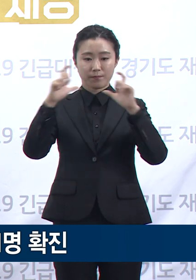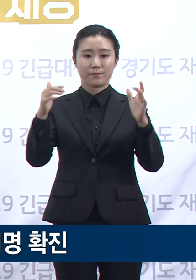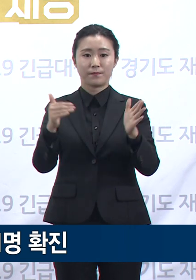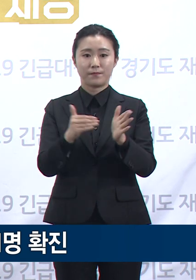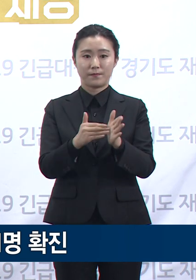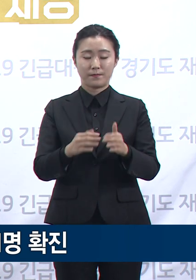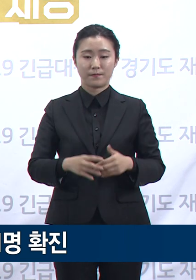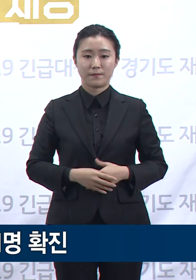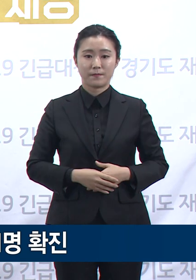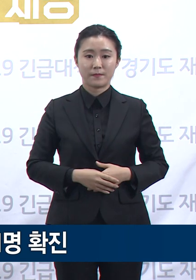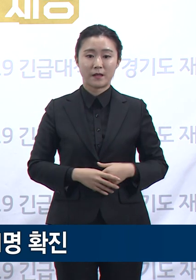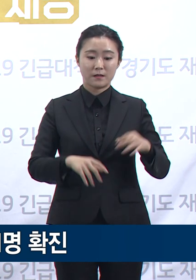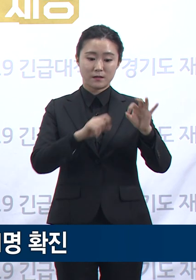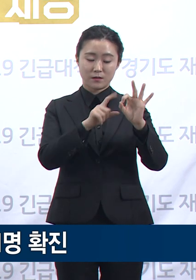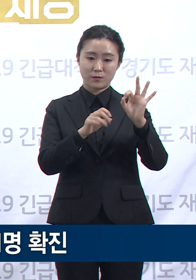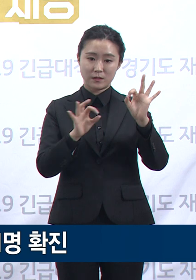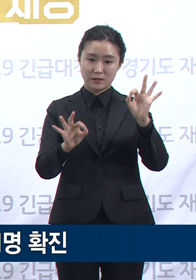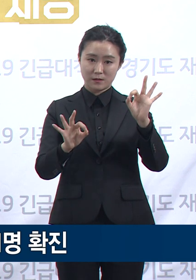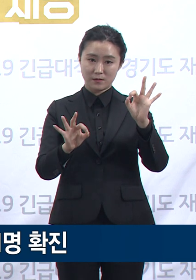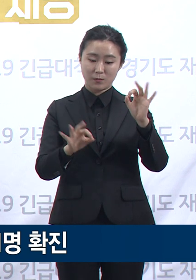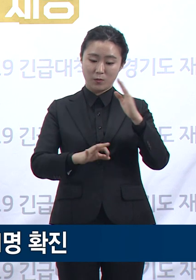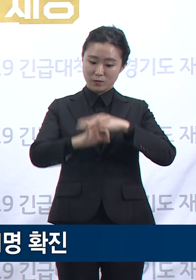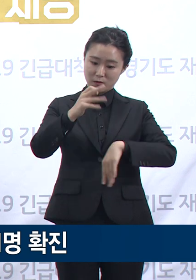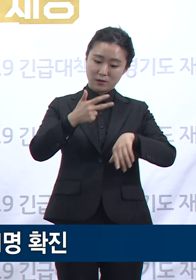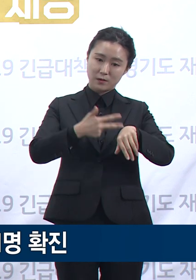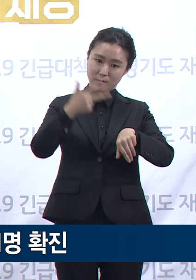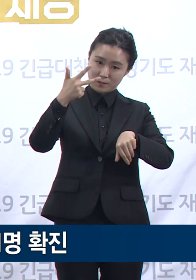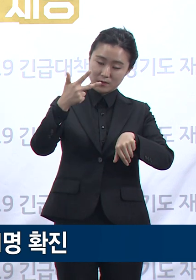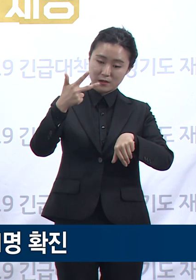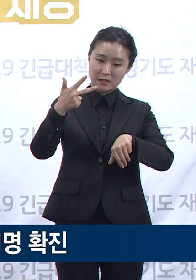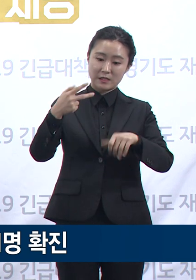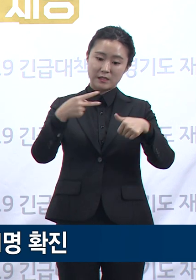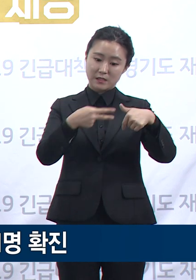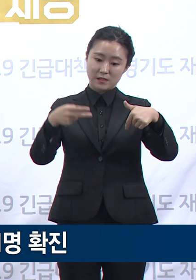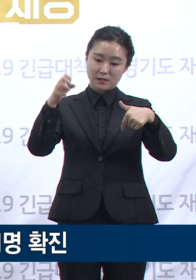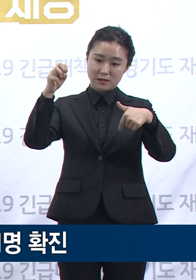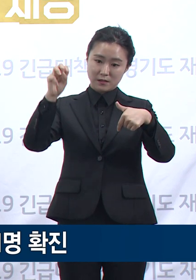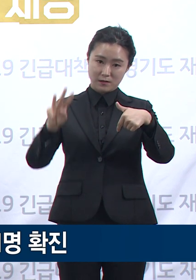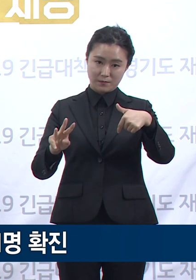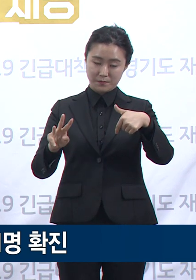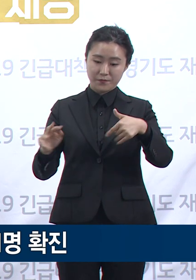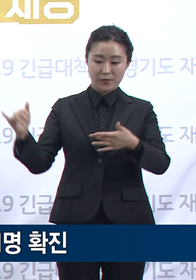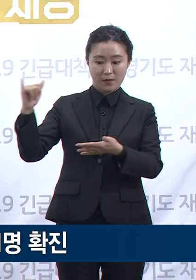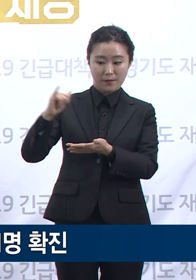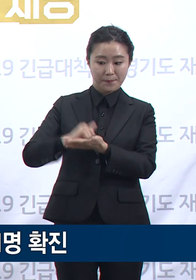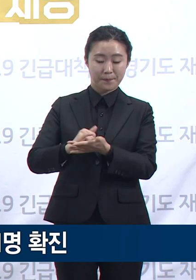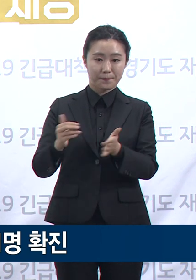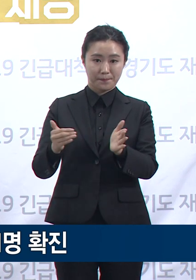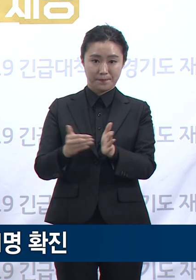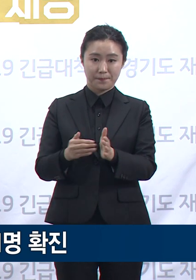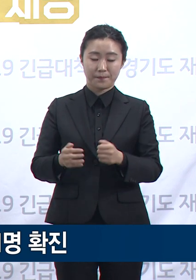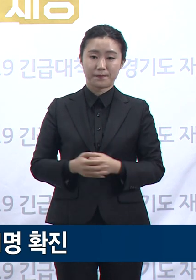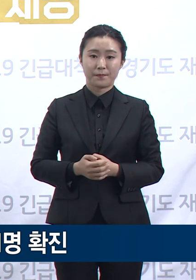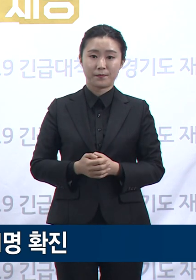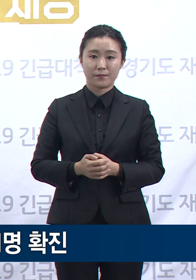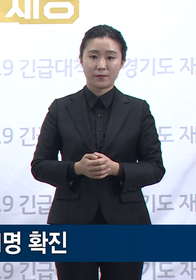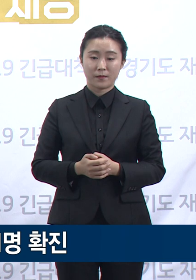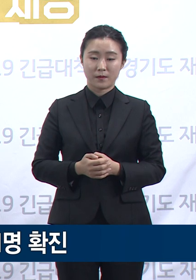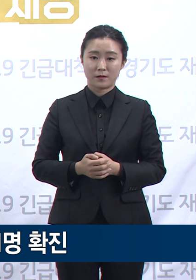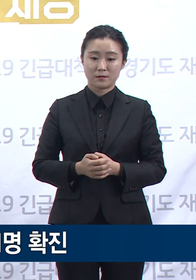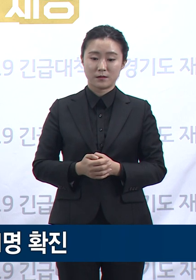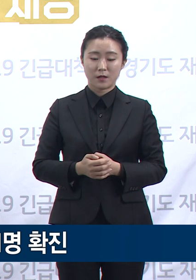연수생들은 10월 10일 오전 7시 인천공항에 도착하였고, 입국 절차를 진행하던 중 발열 증상이 있는 한